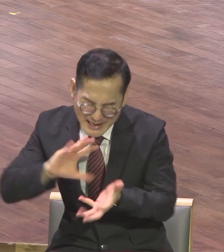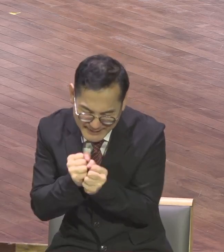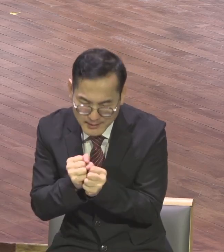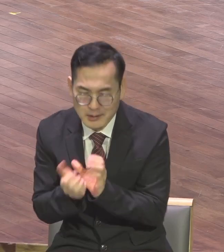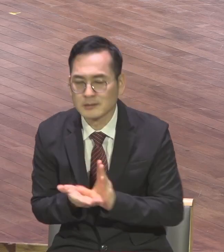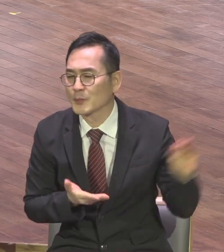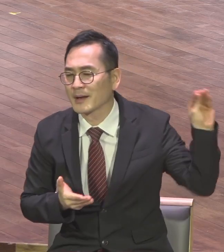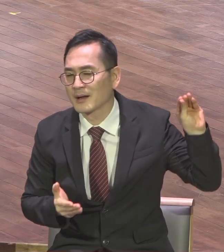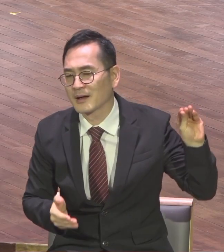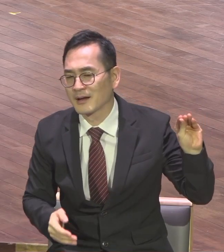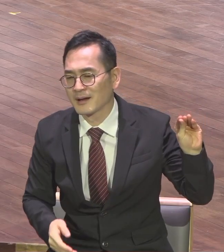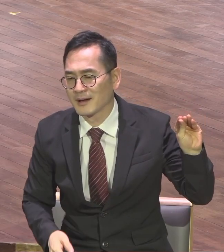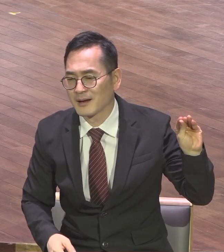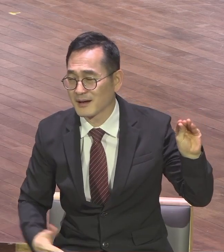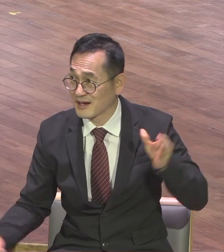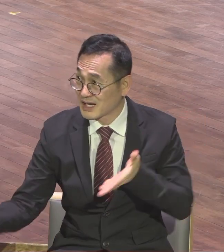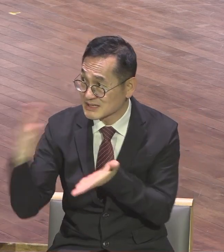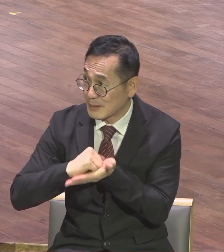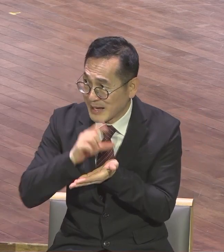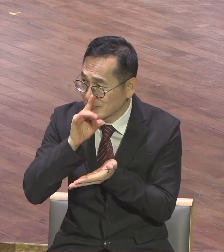없는 거예요. 그 3주 동안이